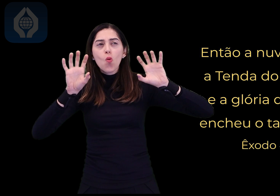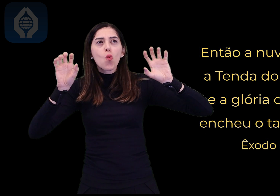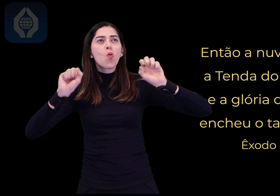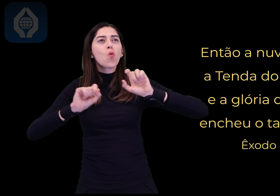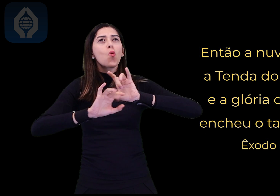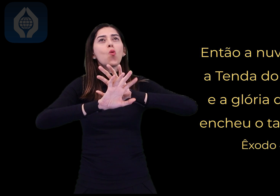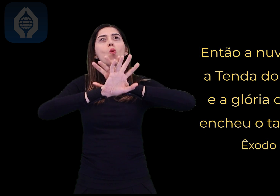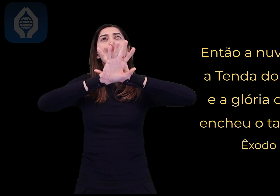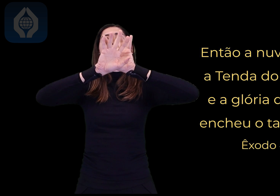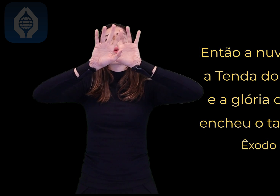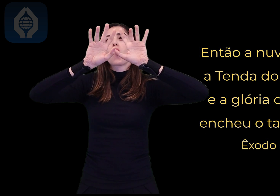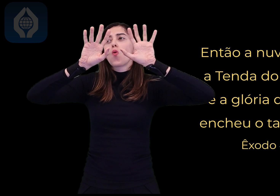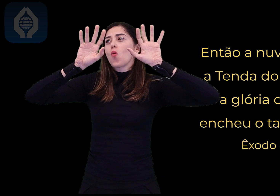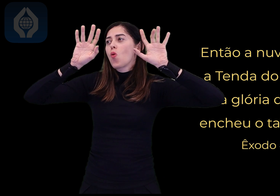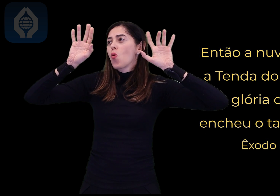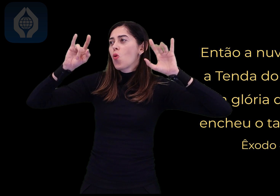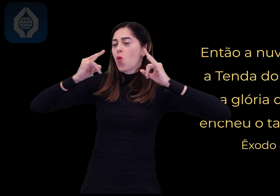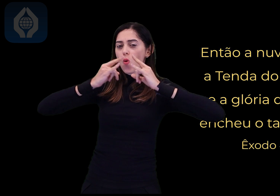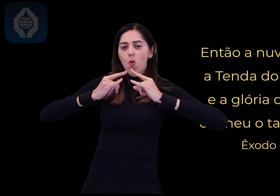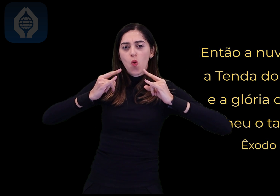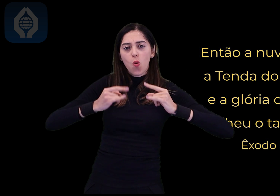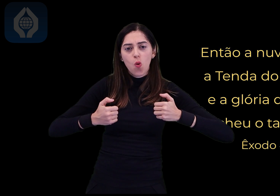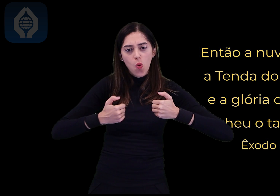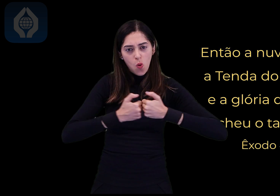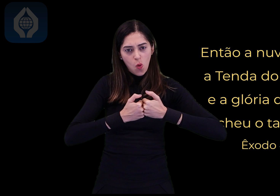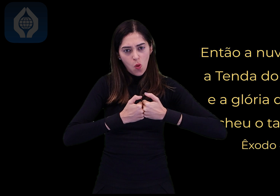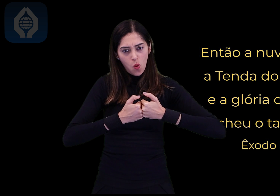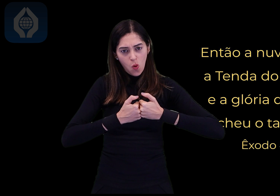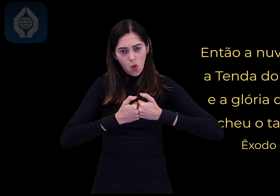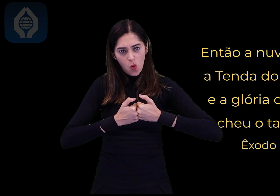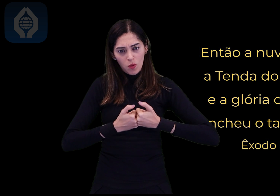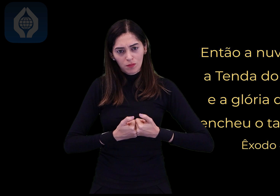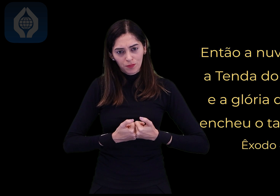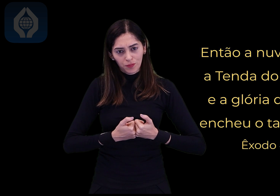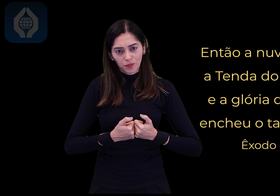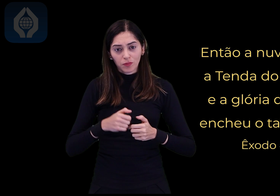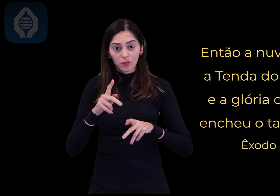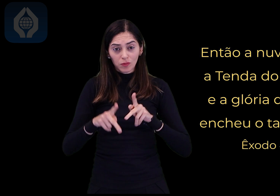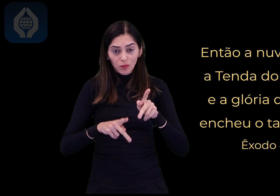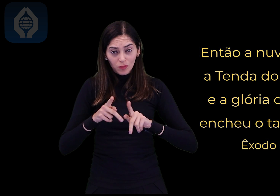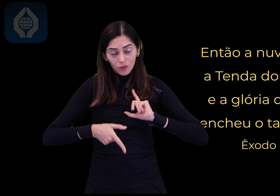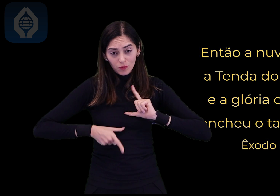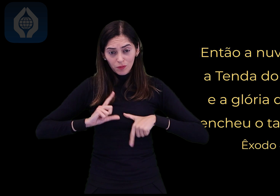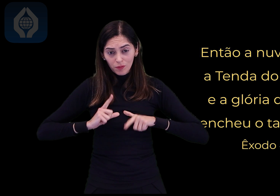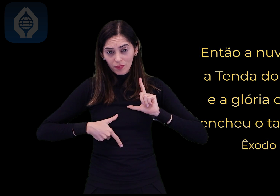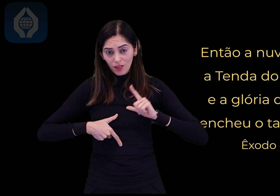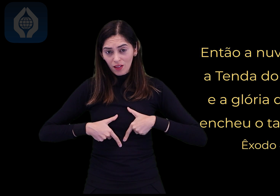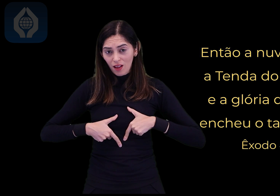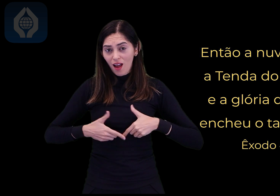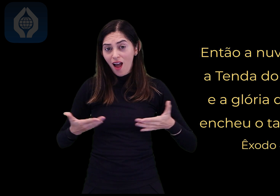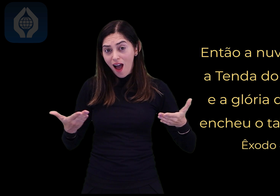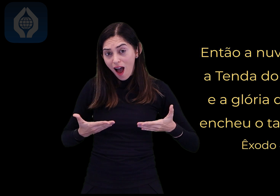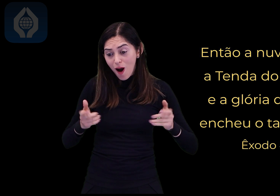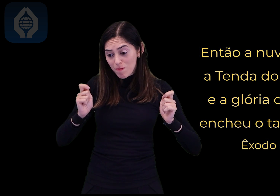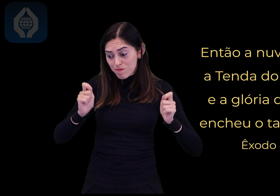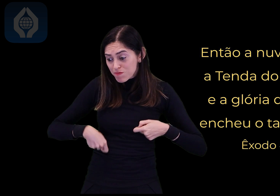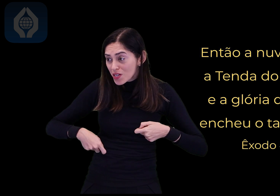Senhor enchia o tabernáculo. Os israelitas agora podiam aproximar-se de Deus do modo que ele lhes